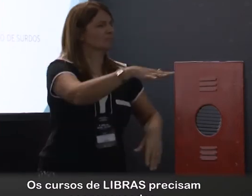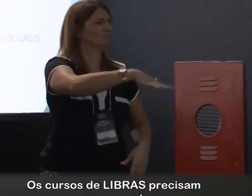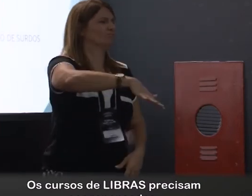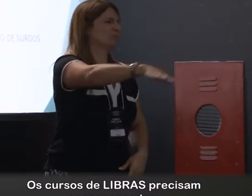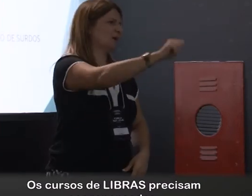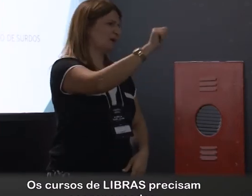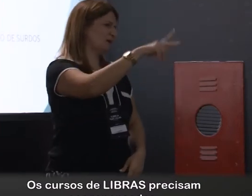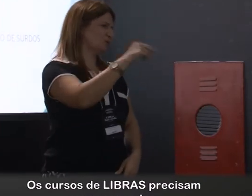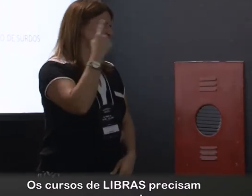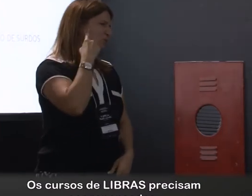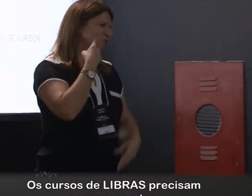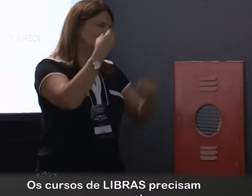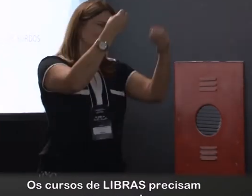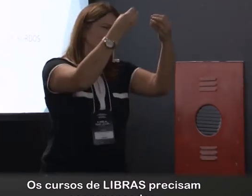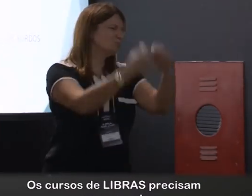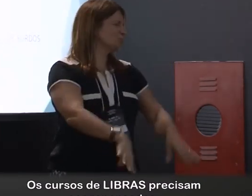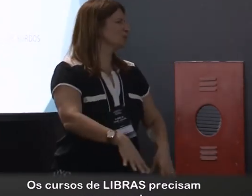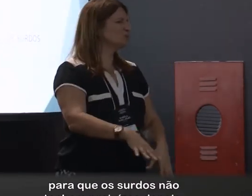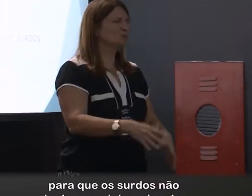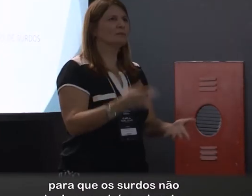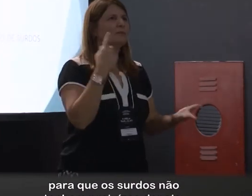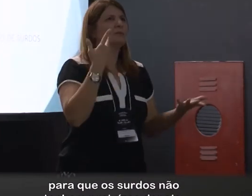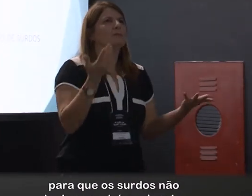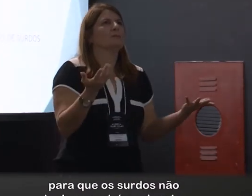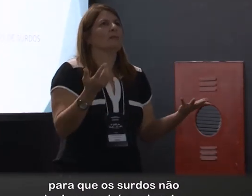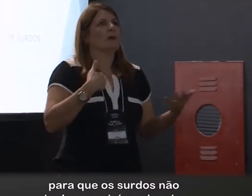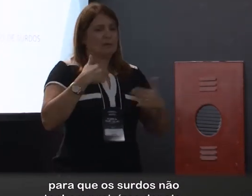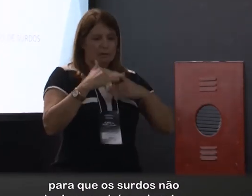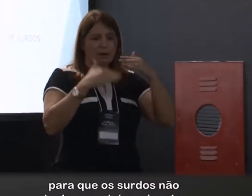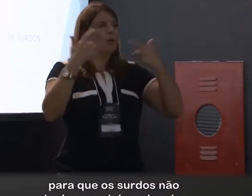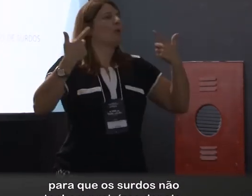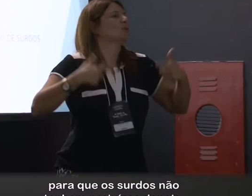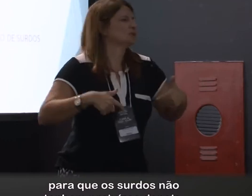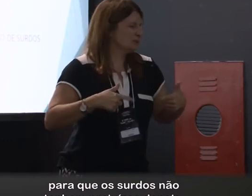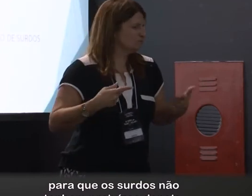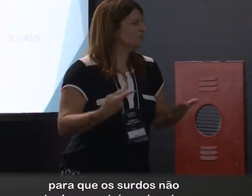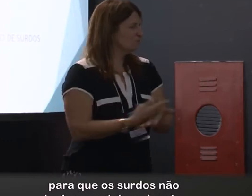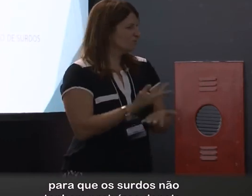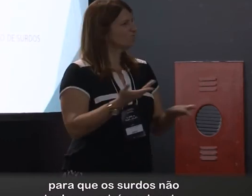Libras precisam ser repensados para que os surdos não tenham prejuízo depois.